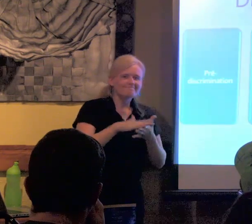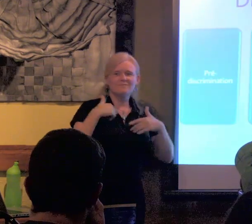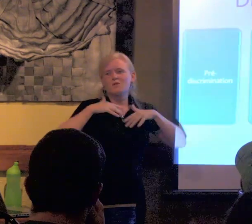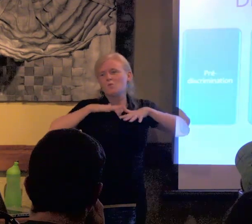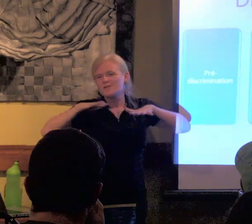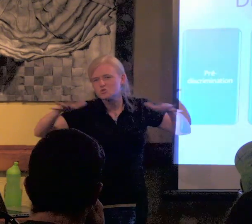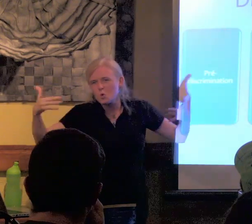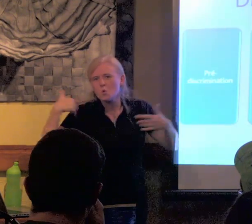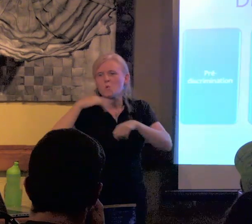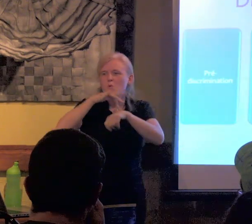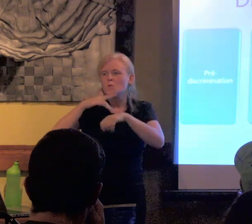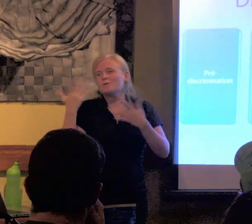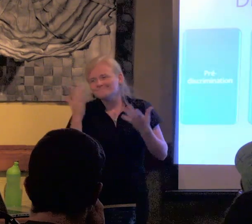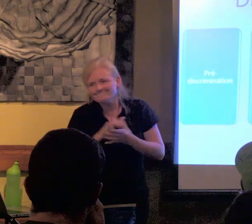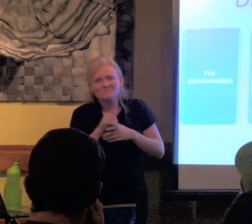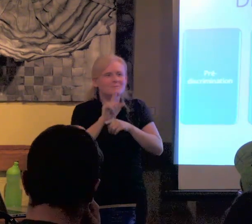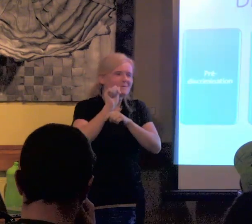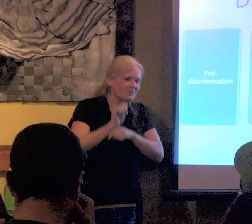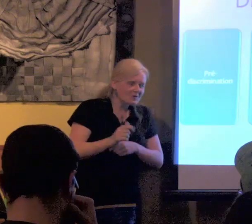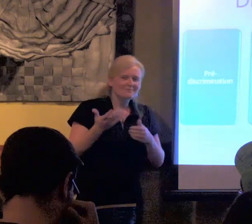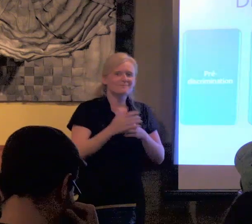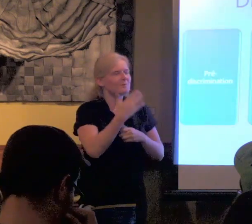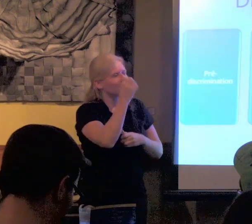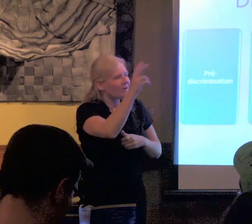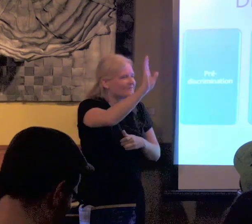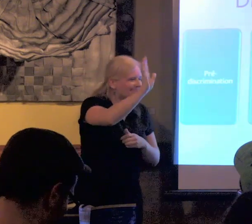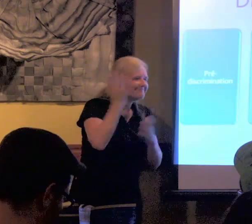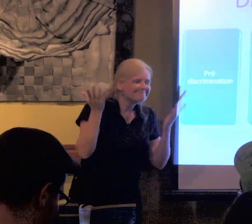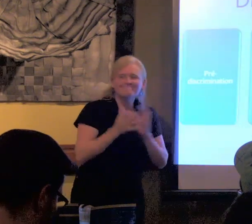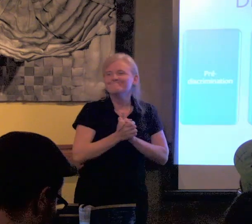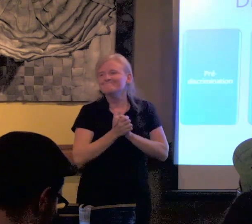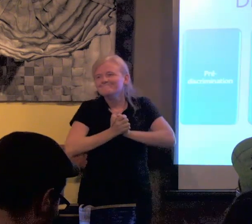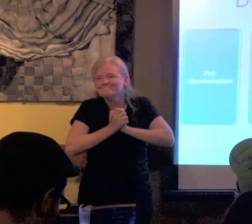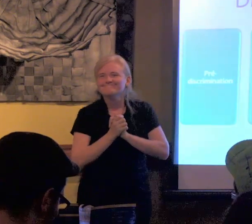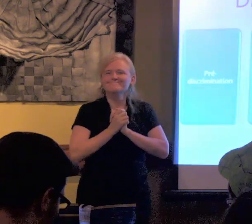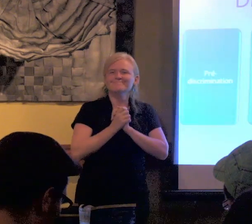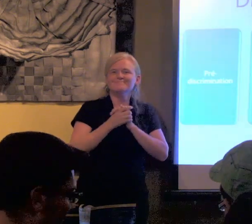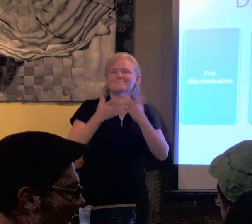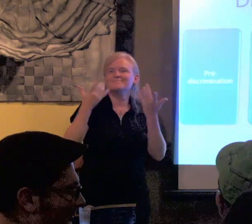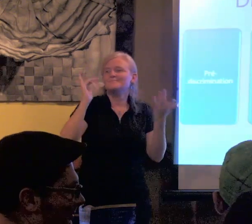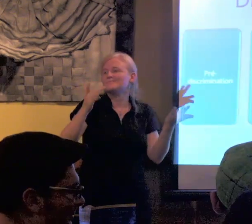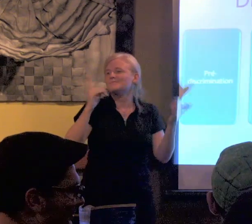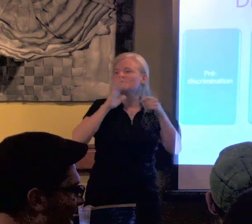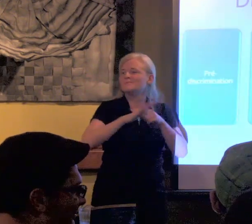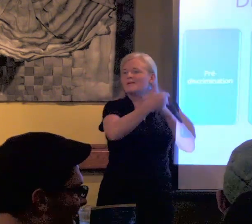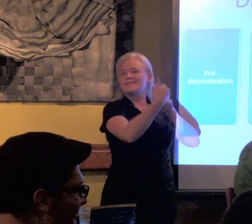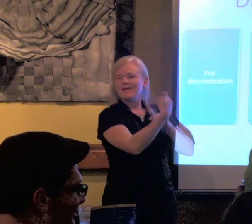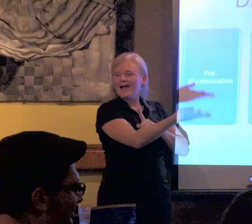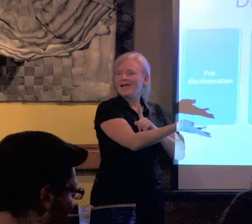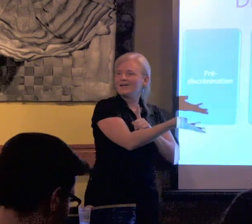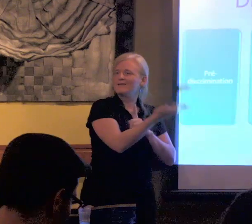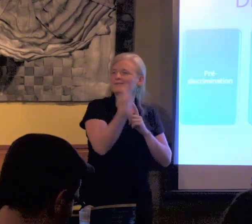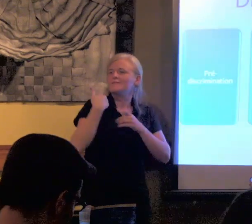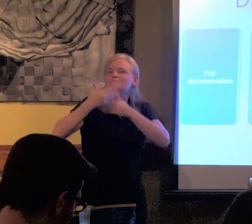c'est un peu une peur ou... savoir si notre surdité est peut-être contagieuse, cette personne-là va attraper la surdité et se met à fuir